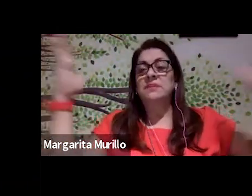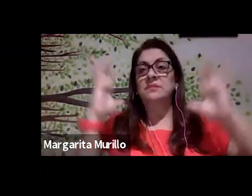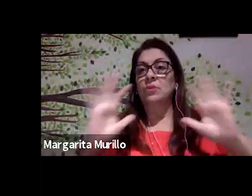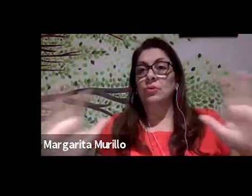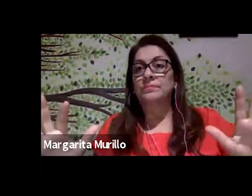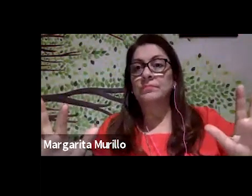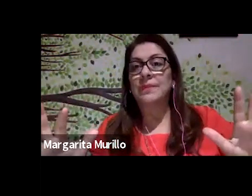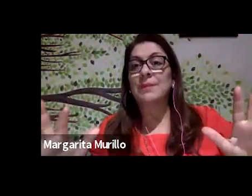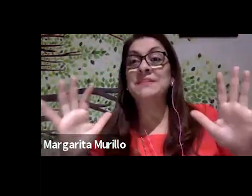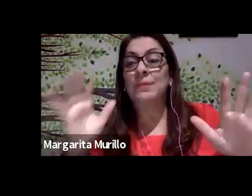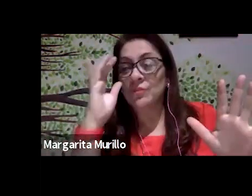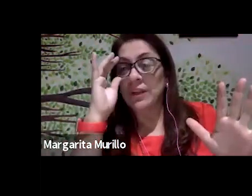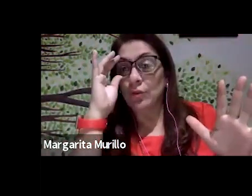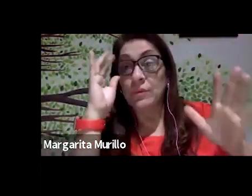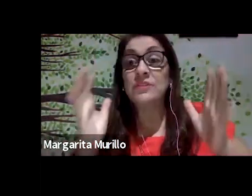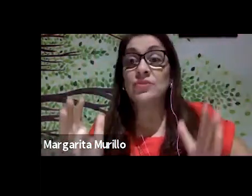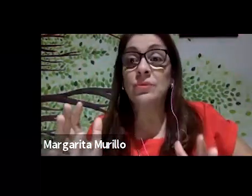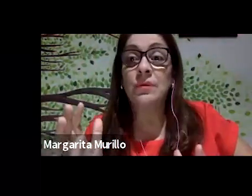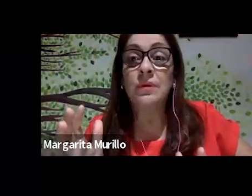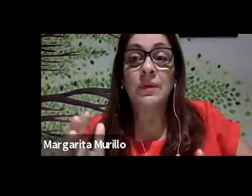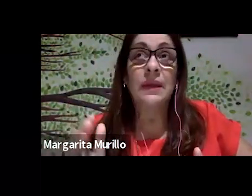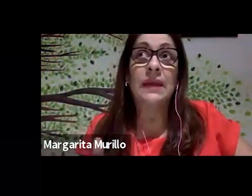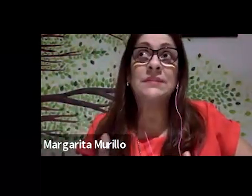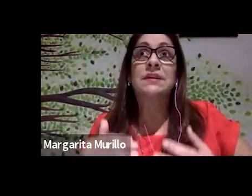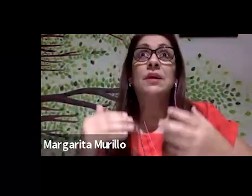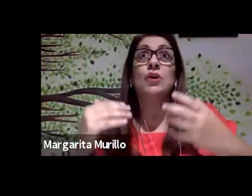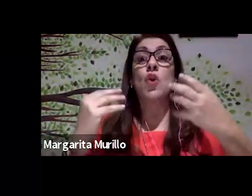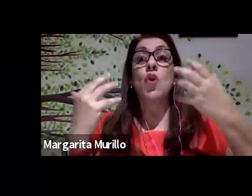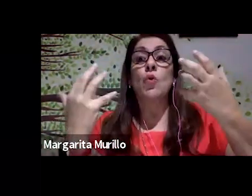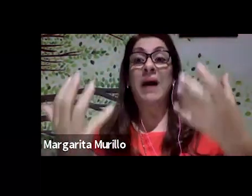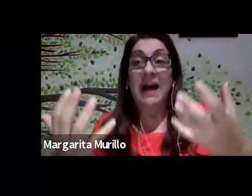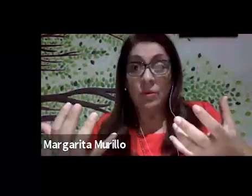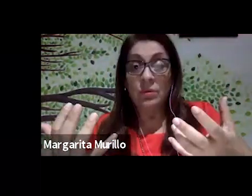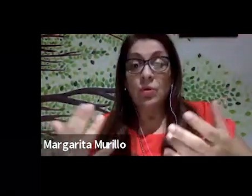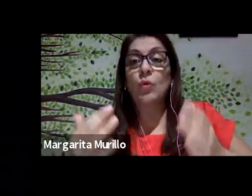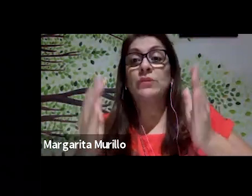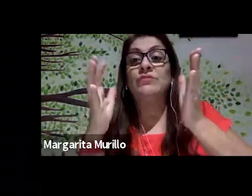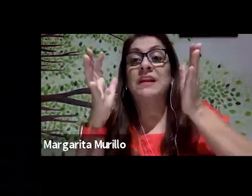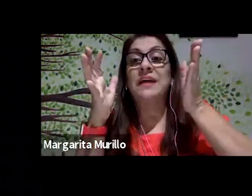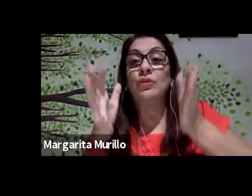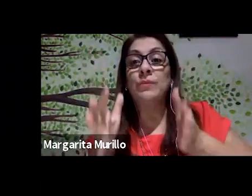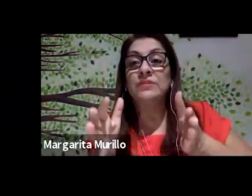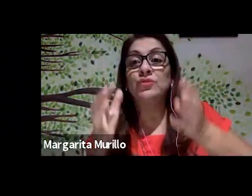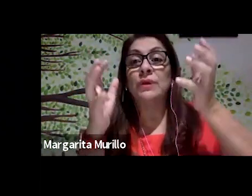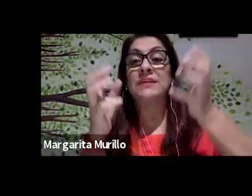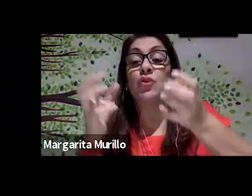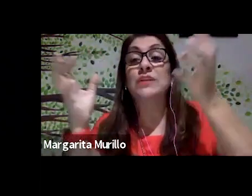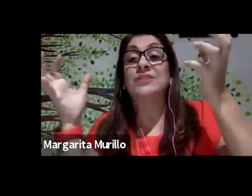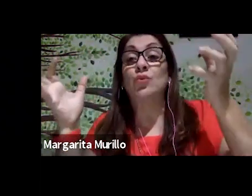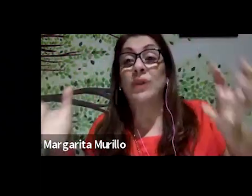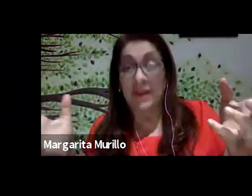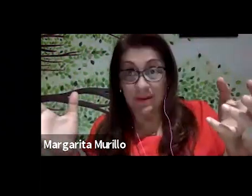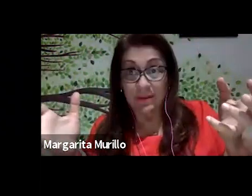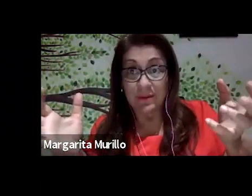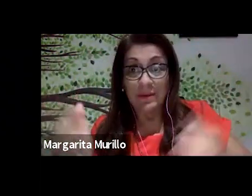perversas no Y pensamos que lo diverso es lo malo cuando en realidad lo diverso es